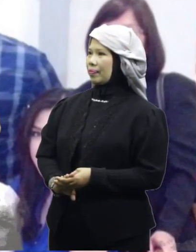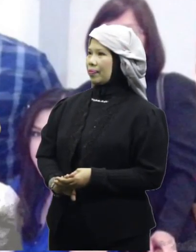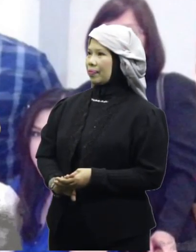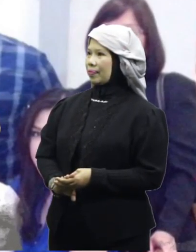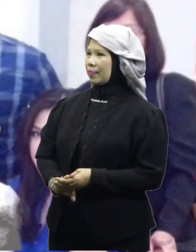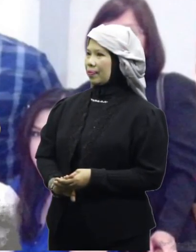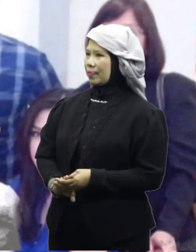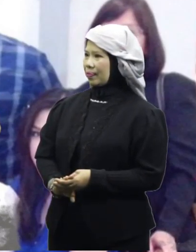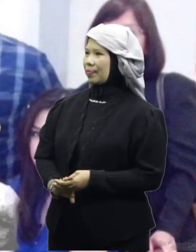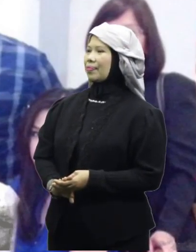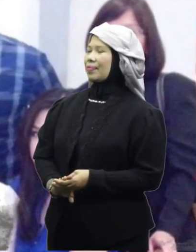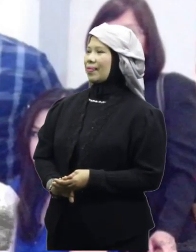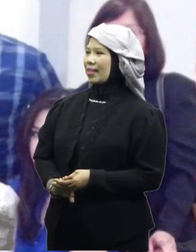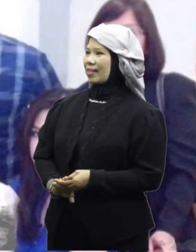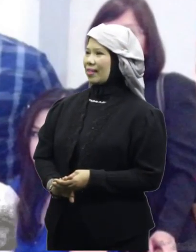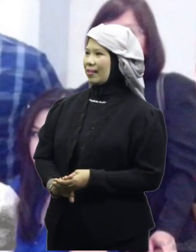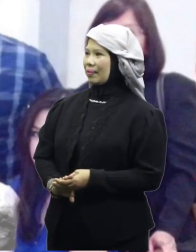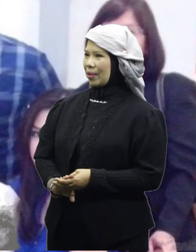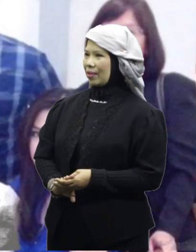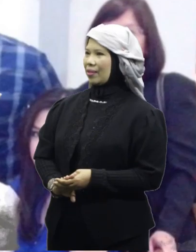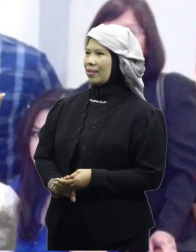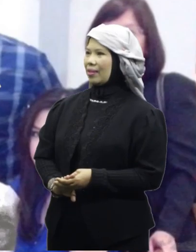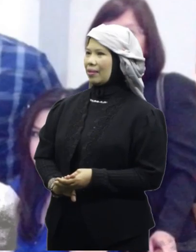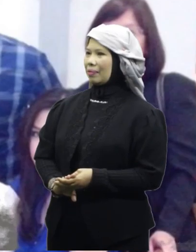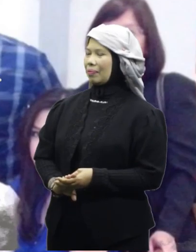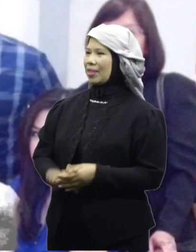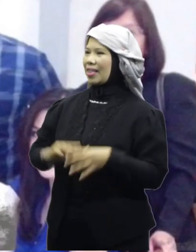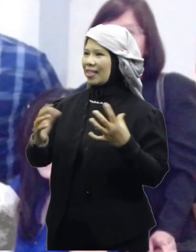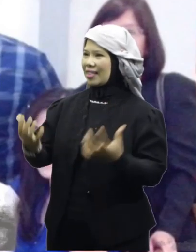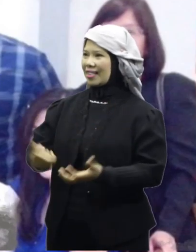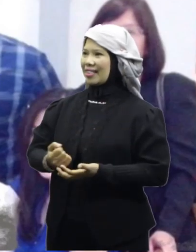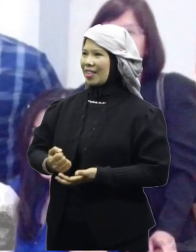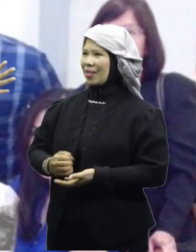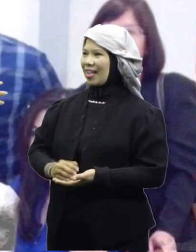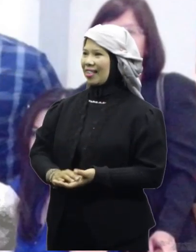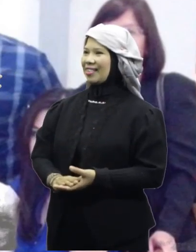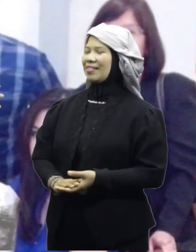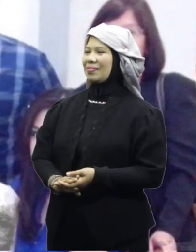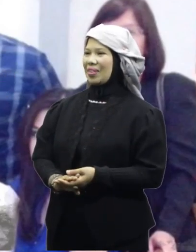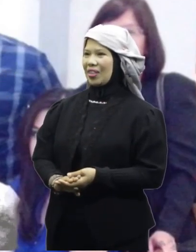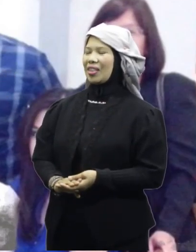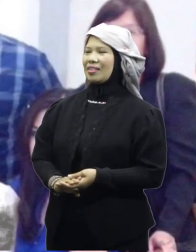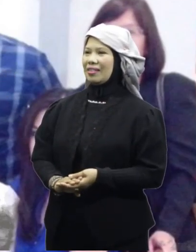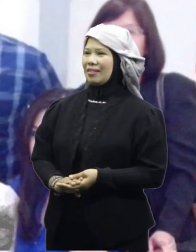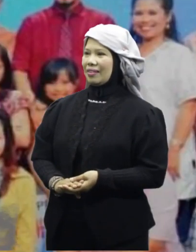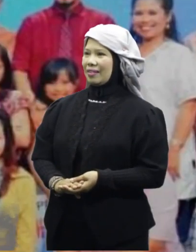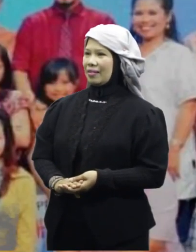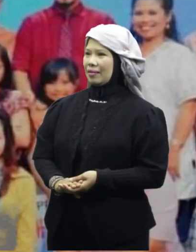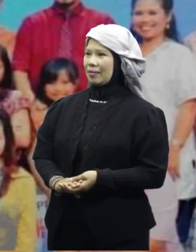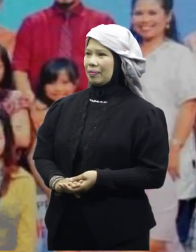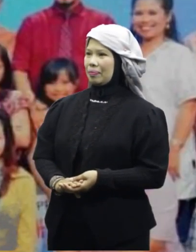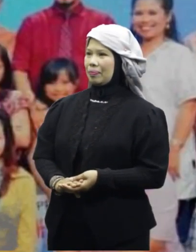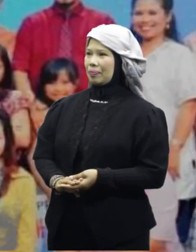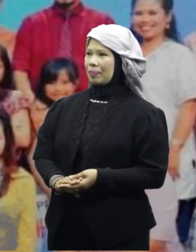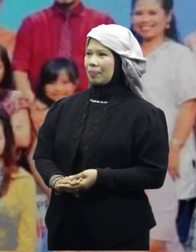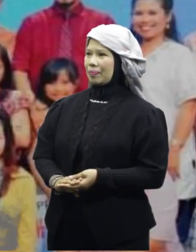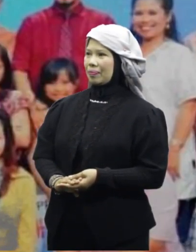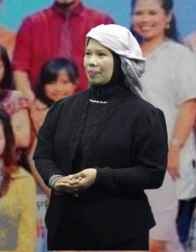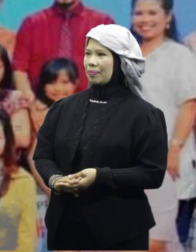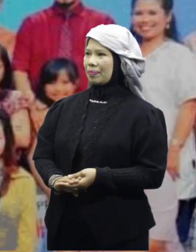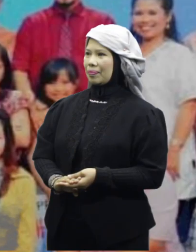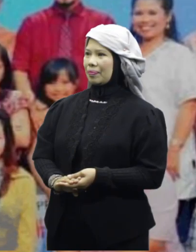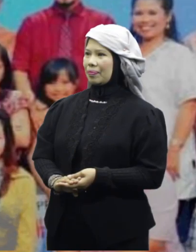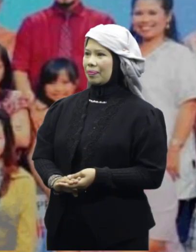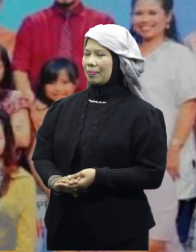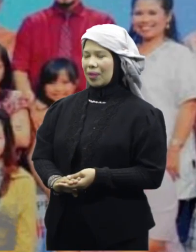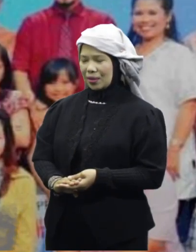sebuah keterampilan yang berbeda, pasti setiap orang itu pasti berbeda, kita bisa satuin gitu. Dan pada akhirnya tetap akhirnya adalah